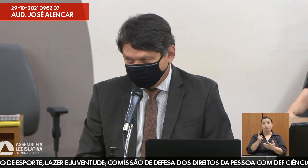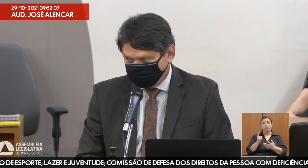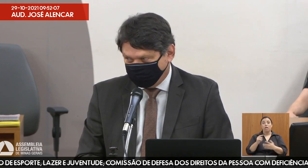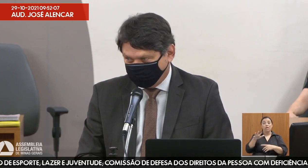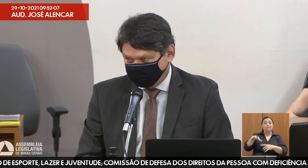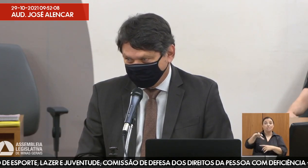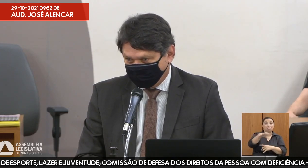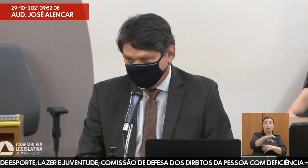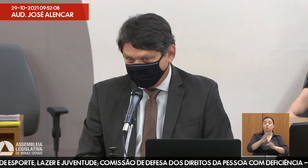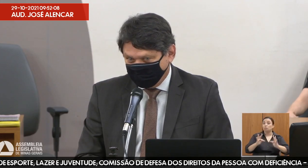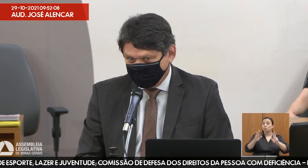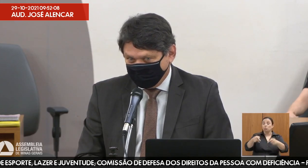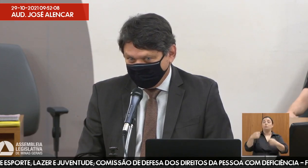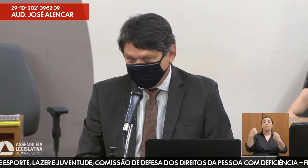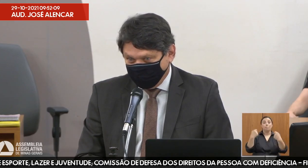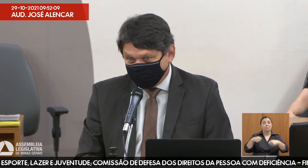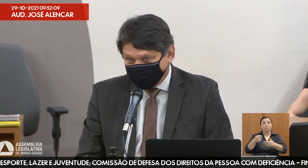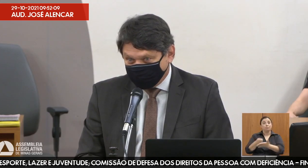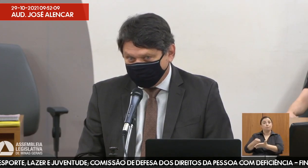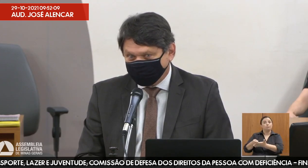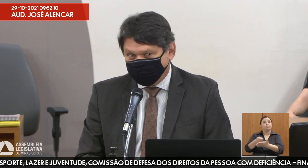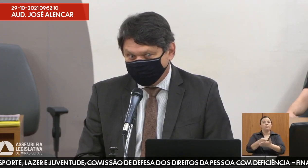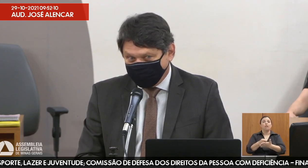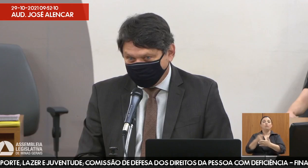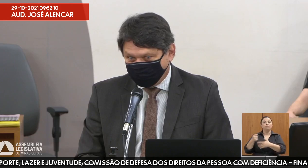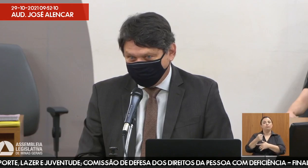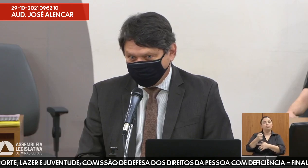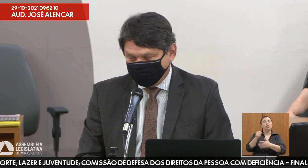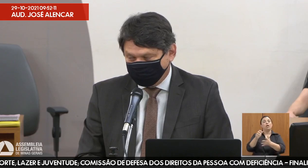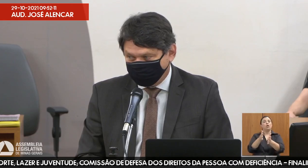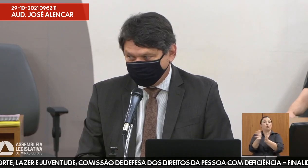inclusão. E eu conclamo aqui mais uma vez,